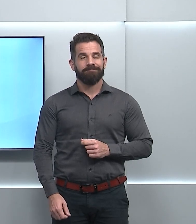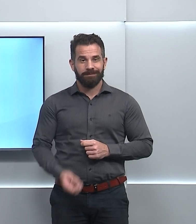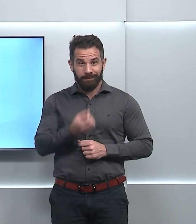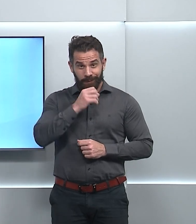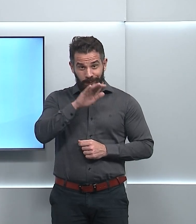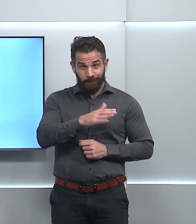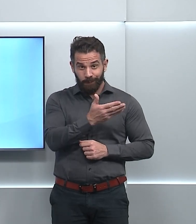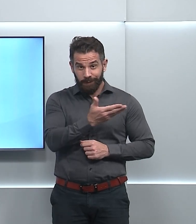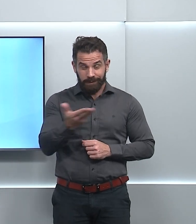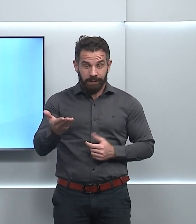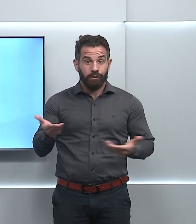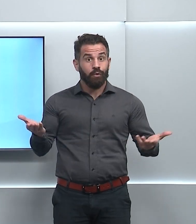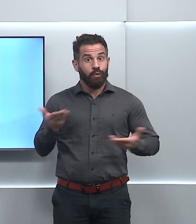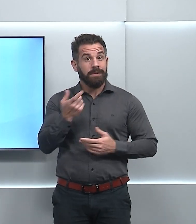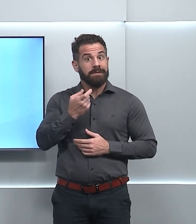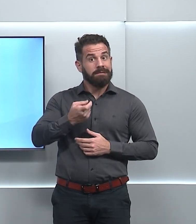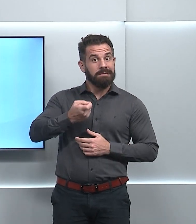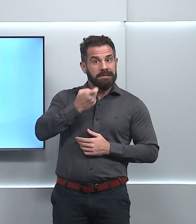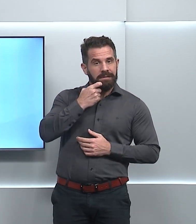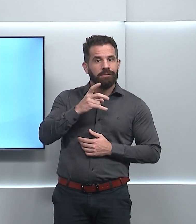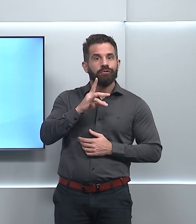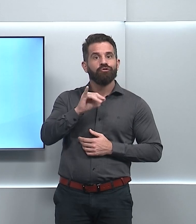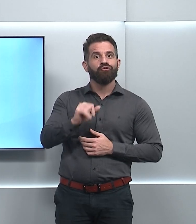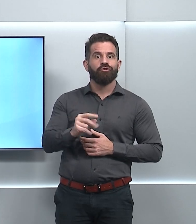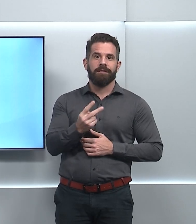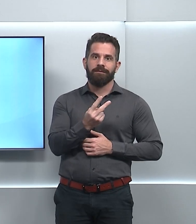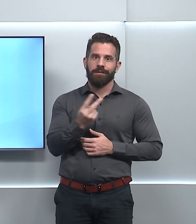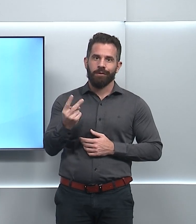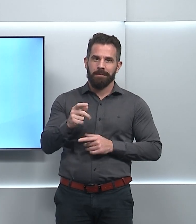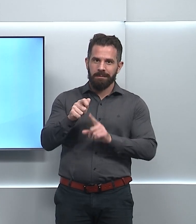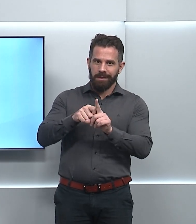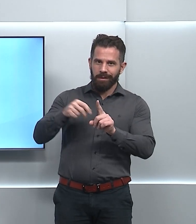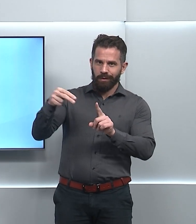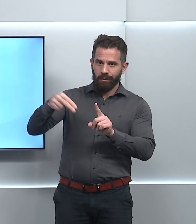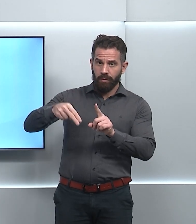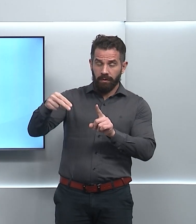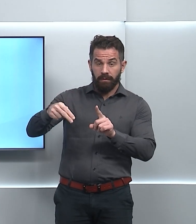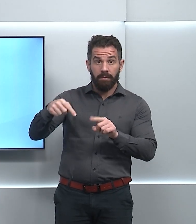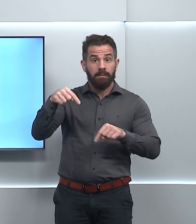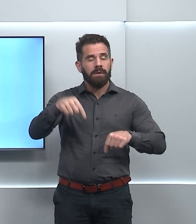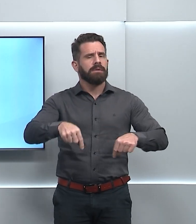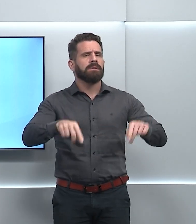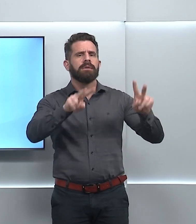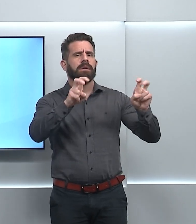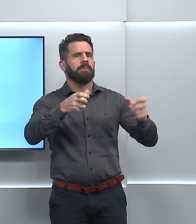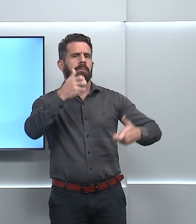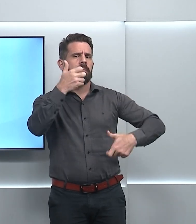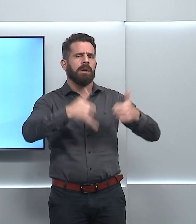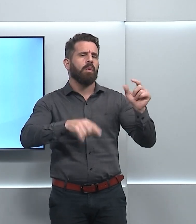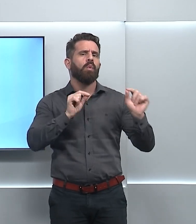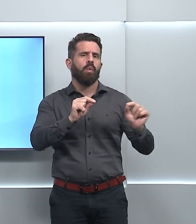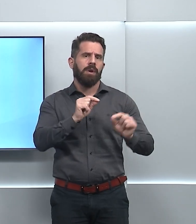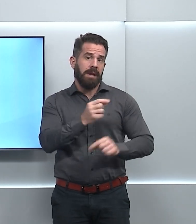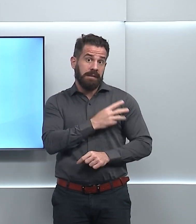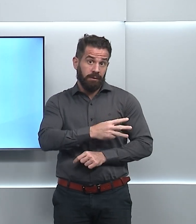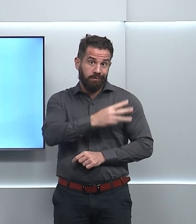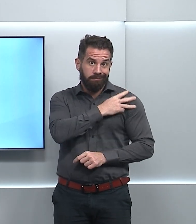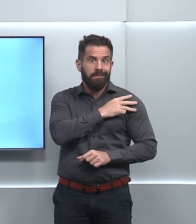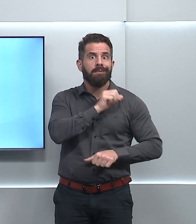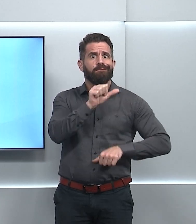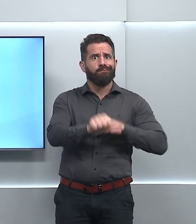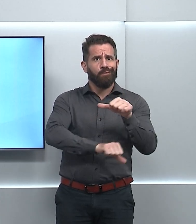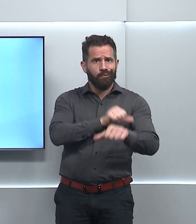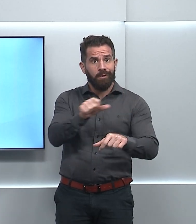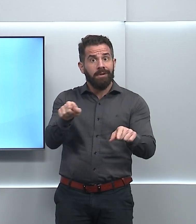Boa tarde. Hoje é sexta-feira, 22 de novembro, e nós vamos falar sobre o novo ensino médio e também sobre